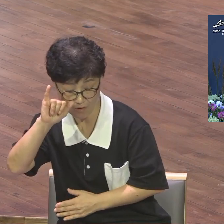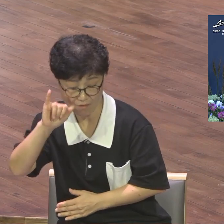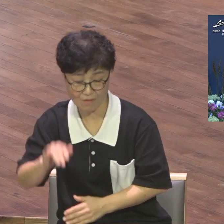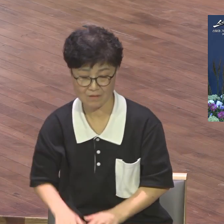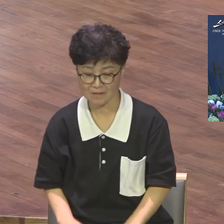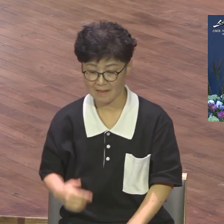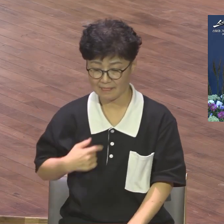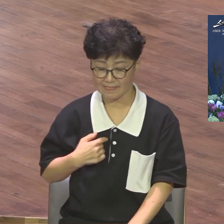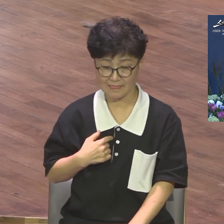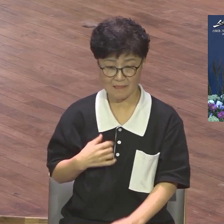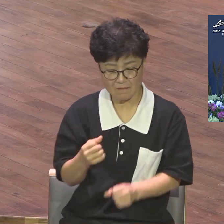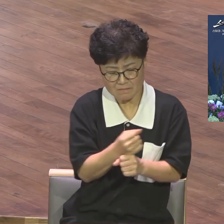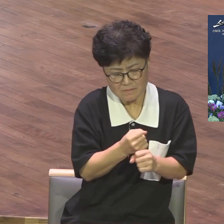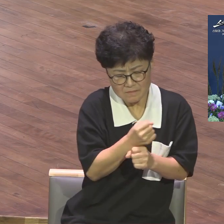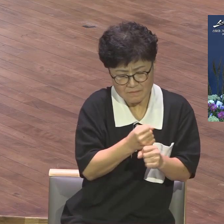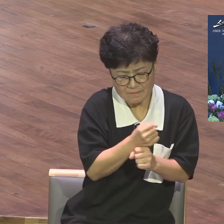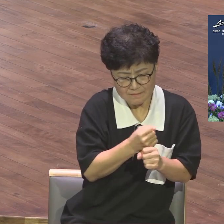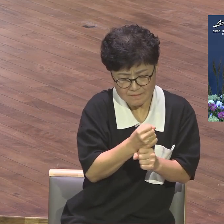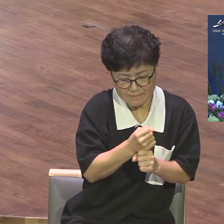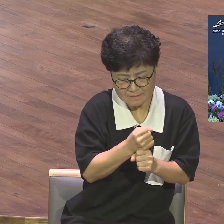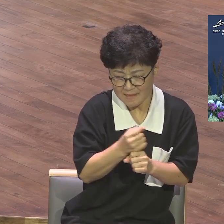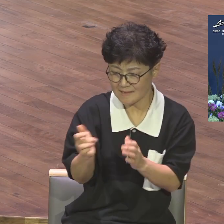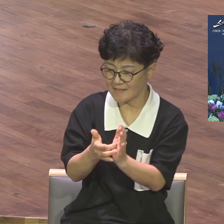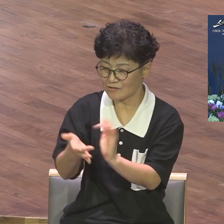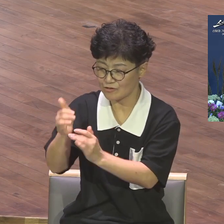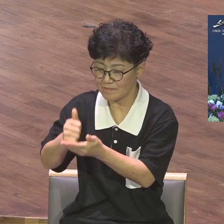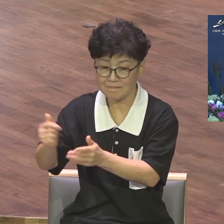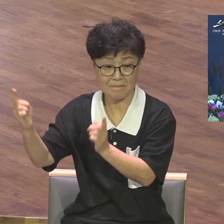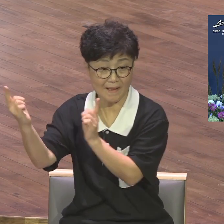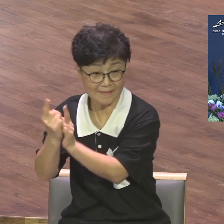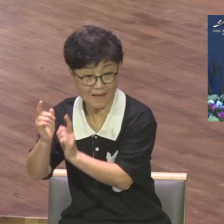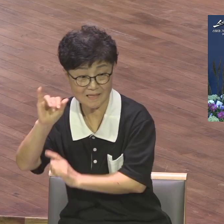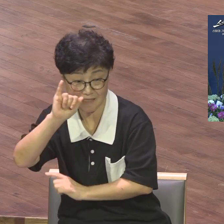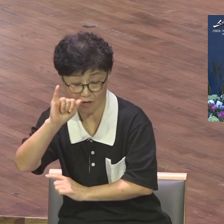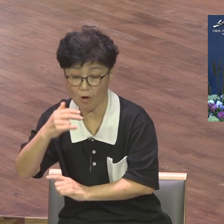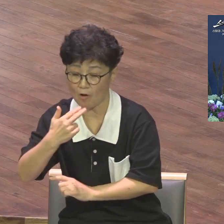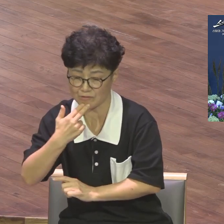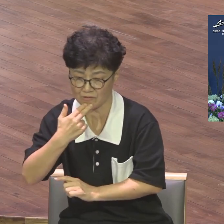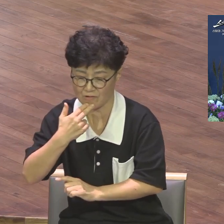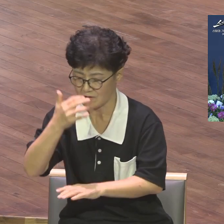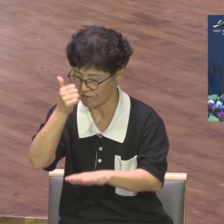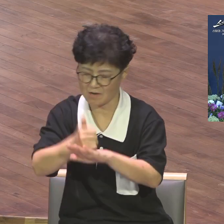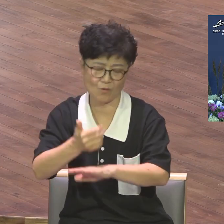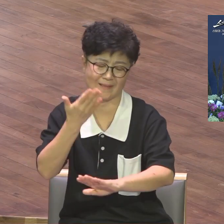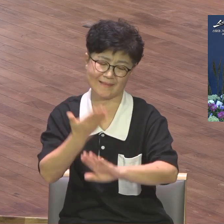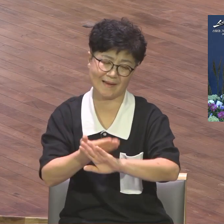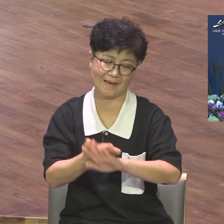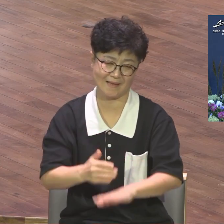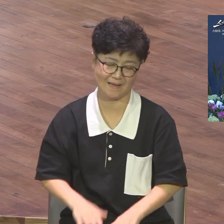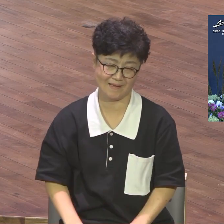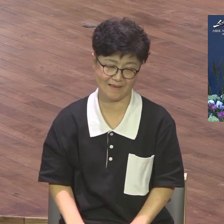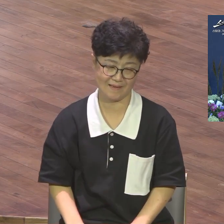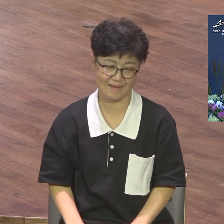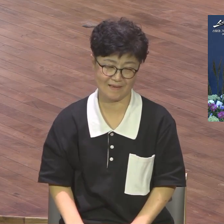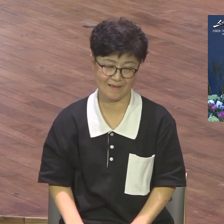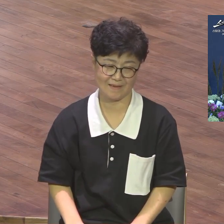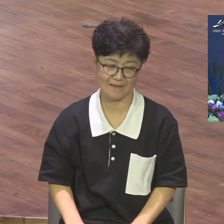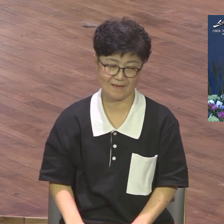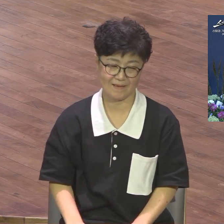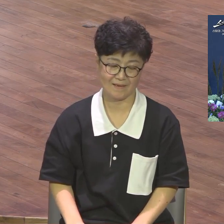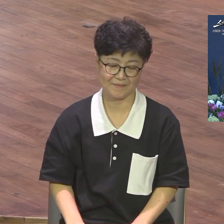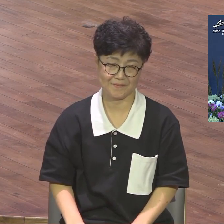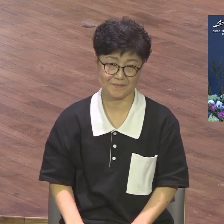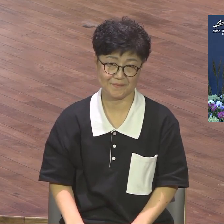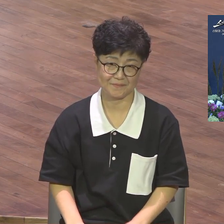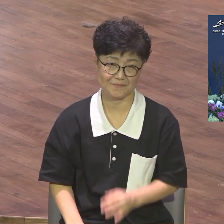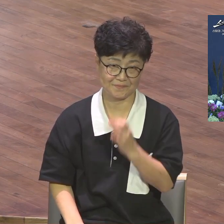그것을 짊어지고 해결할 것이냐 여기에 따라서 전혀 그가 극인 결과가 주어졌고 사느냐 죽느냐의 문제까지 이어졌던